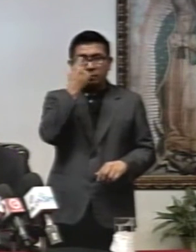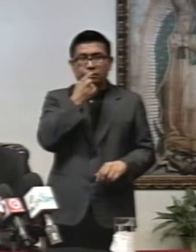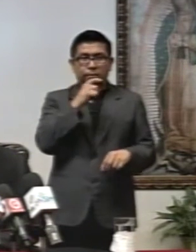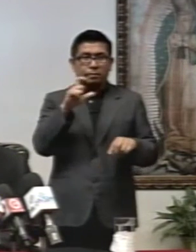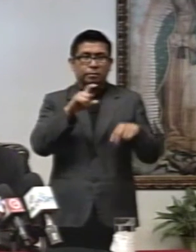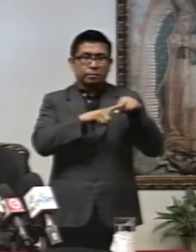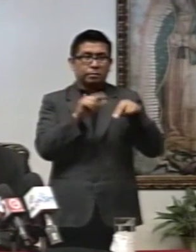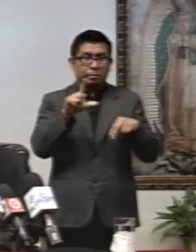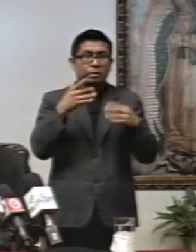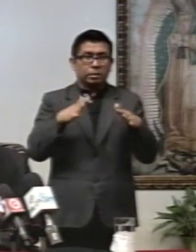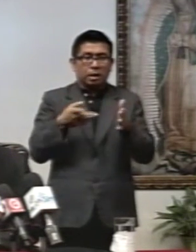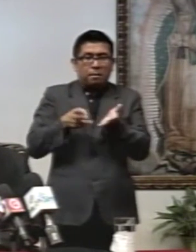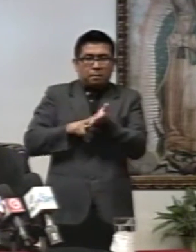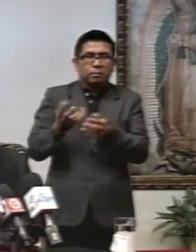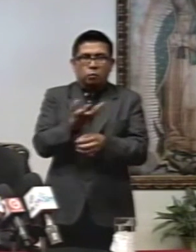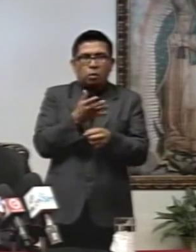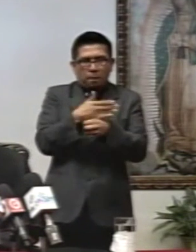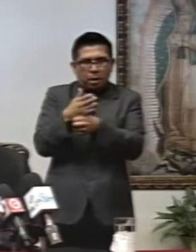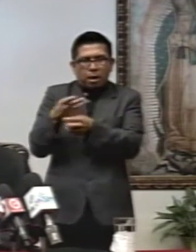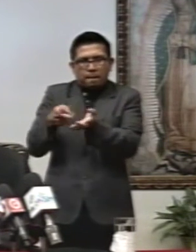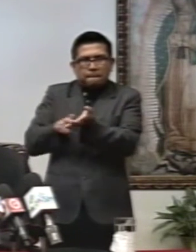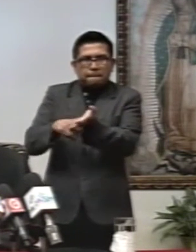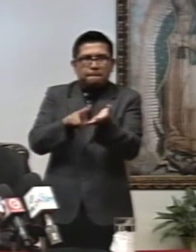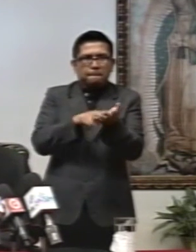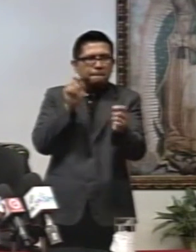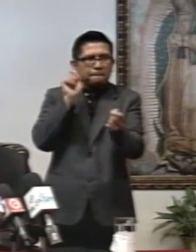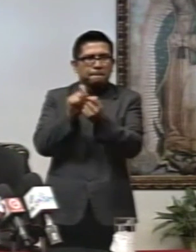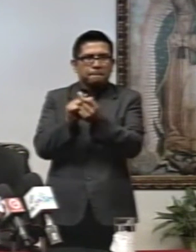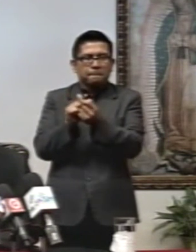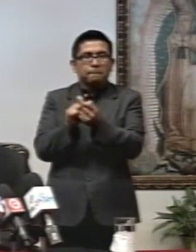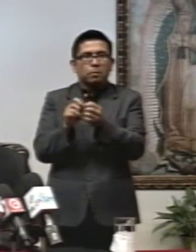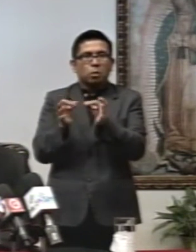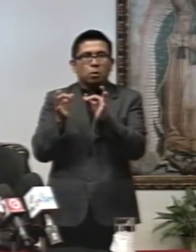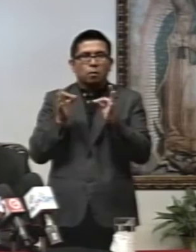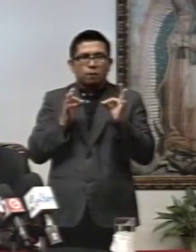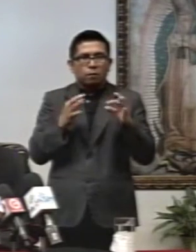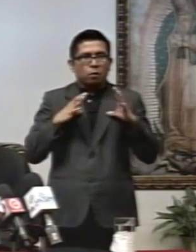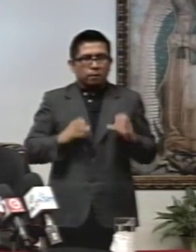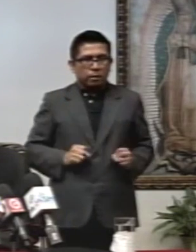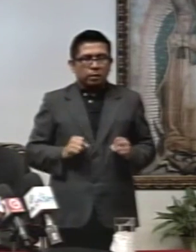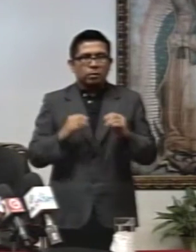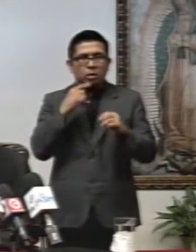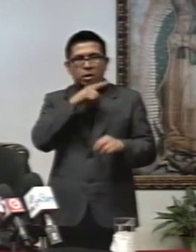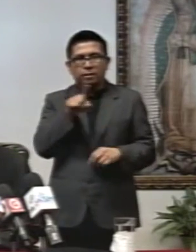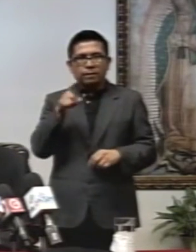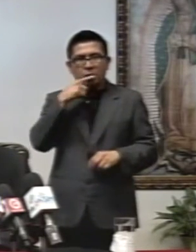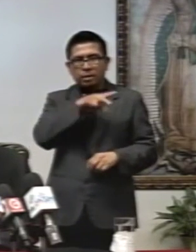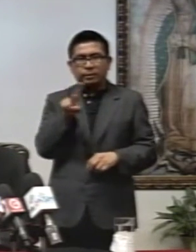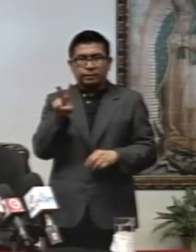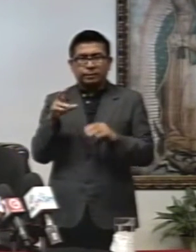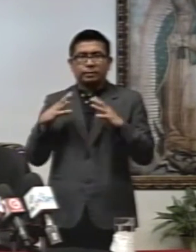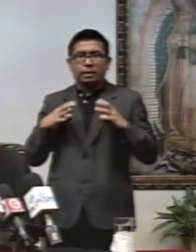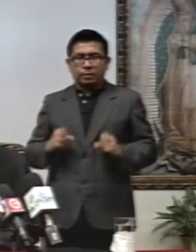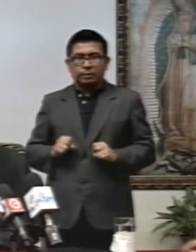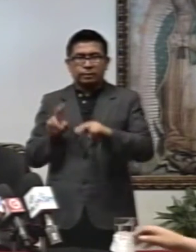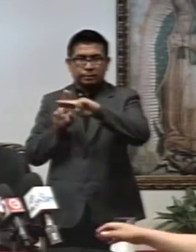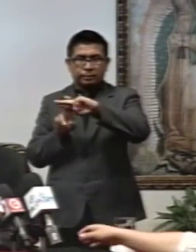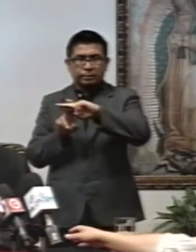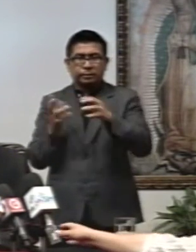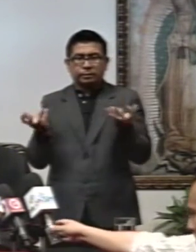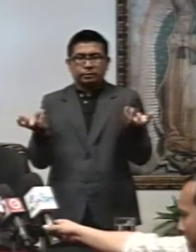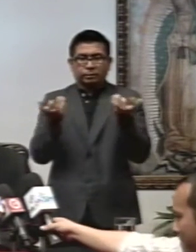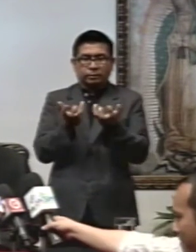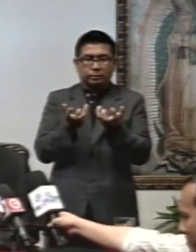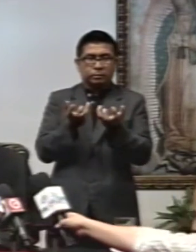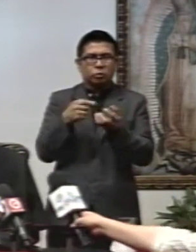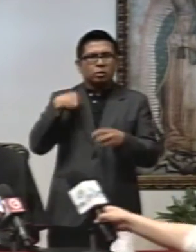firmado por las fuerzas políticas, específicamente el oficialismo y la oposición. ¿Usted considera que en este